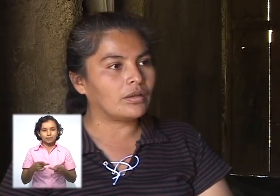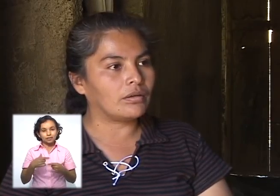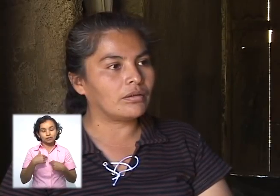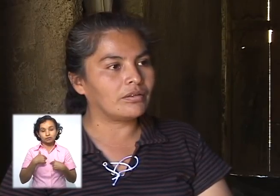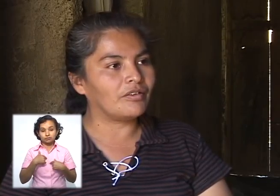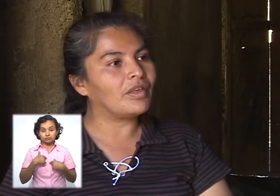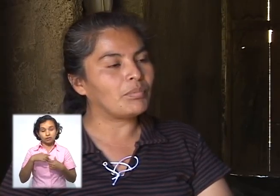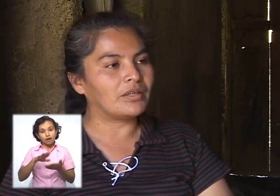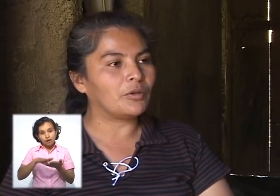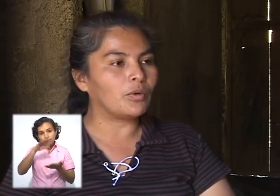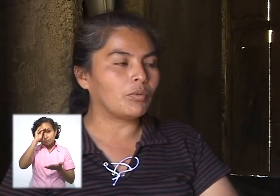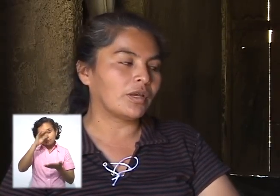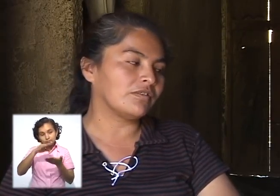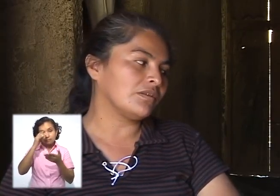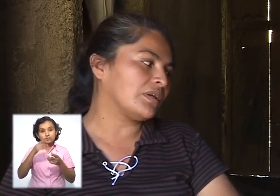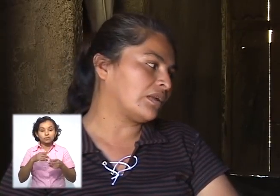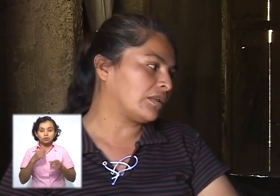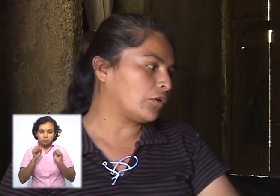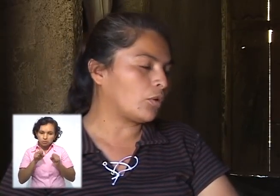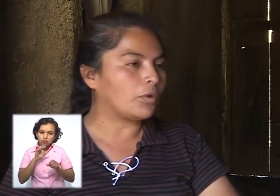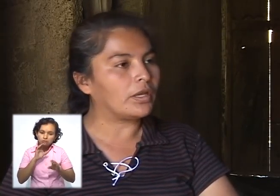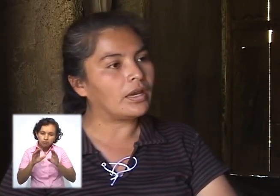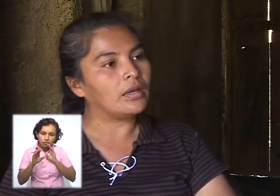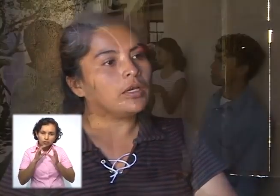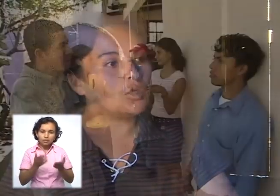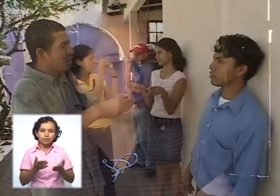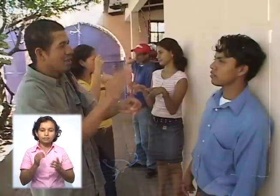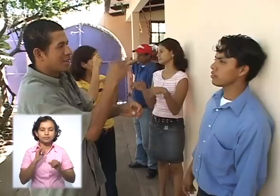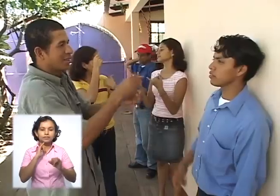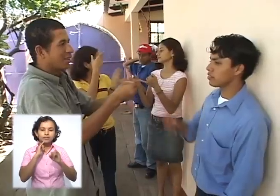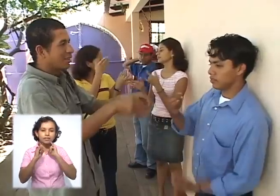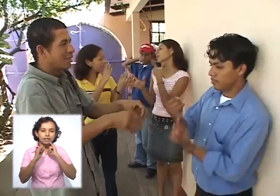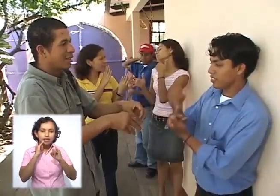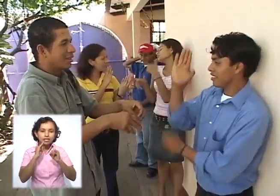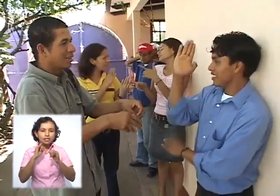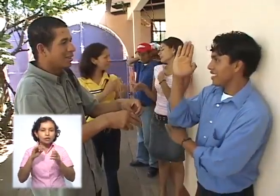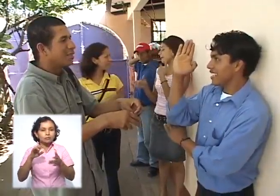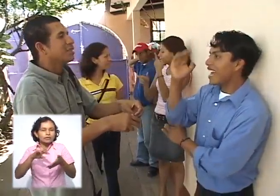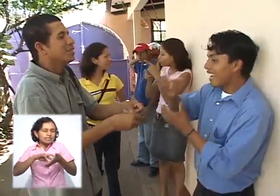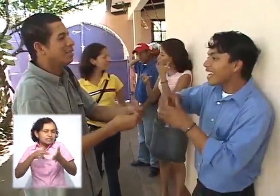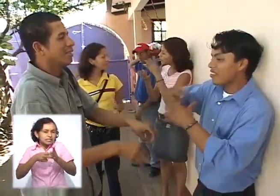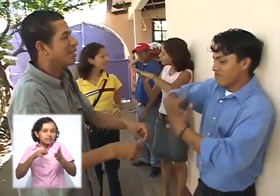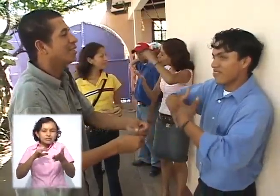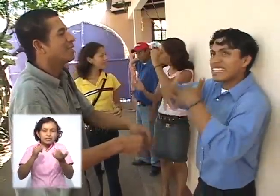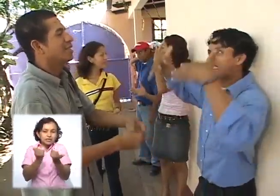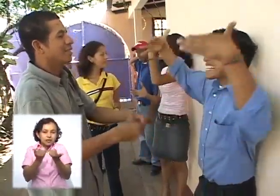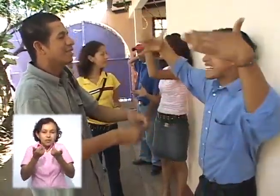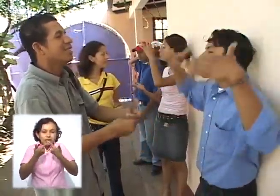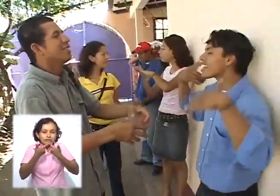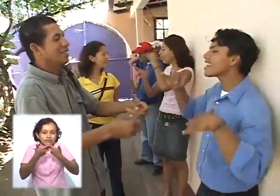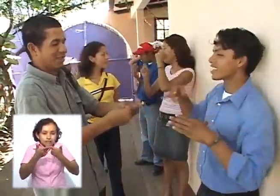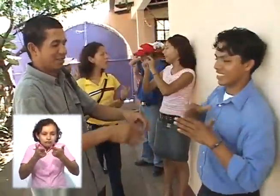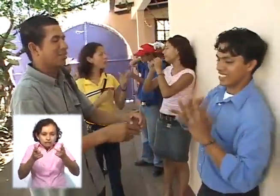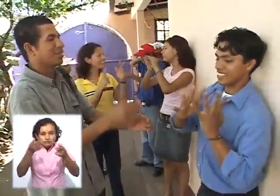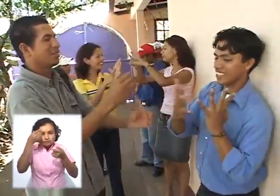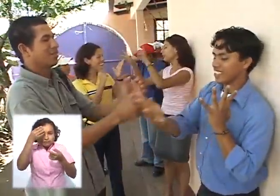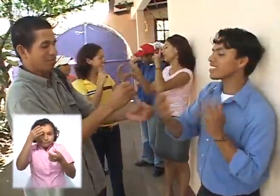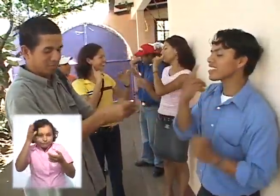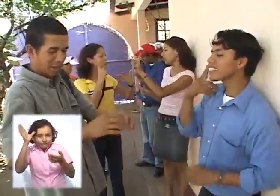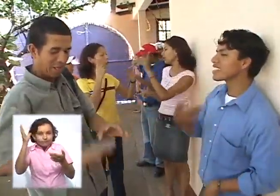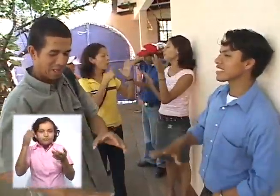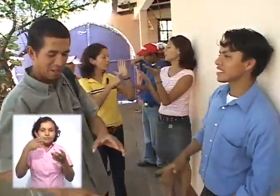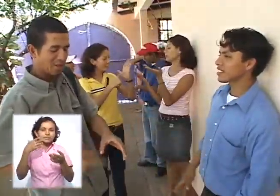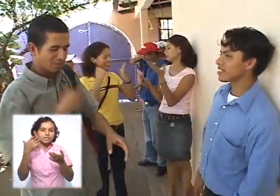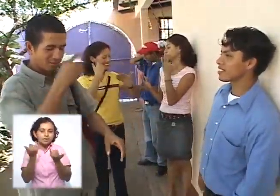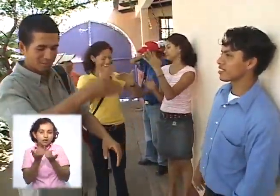claro, que debe de aprender uno, porque así me he tratado de comunicar. El idioma también significa la llave para entrar a un mundo nuevo de